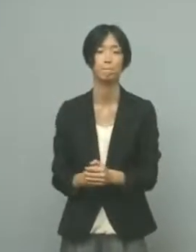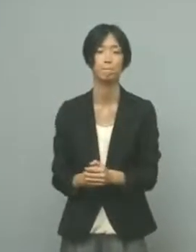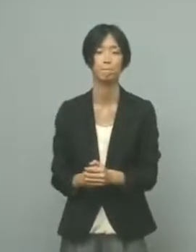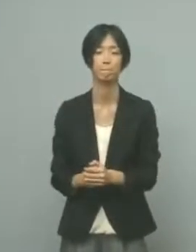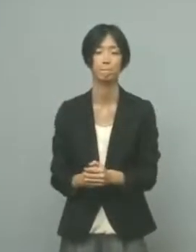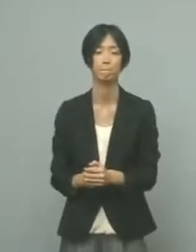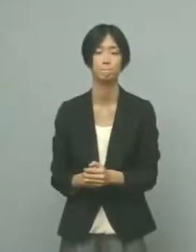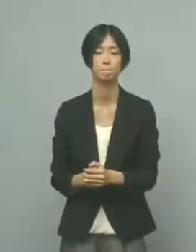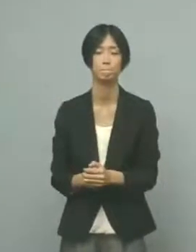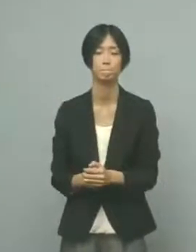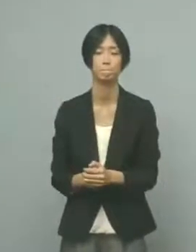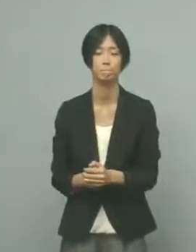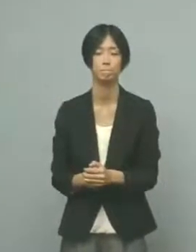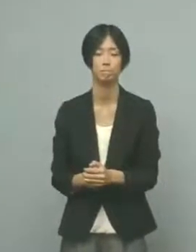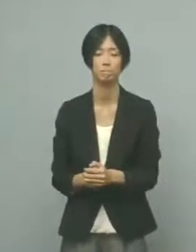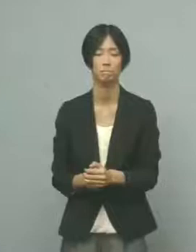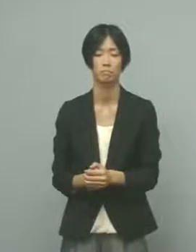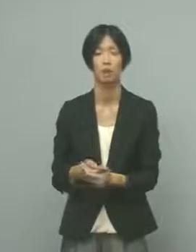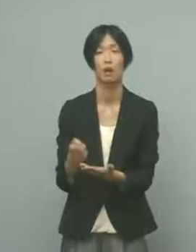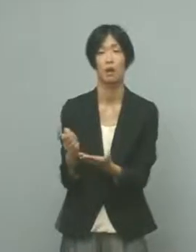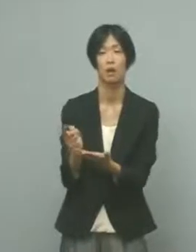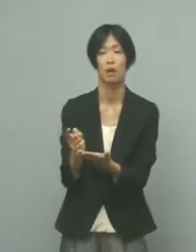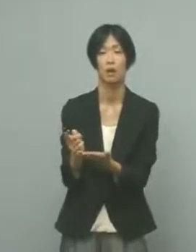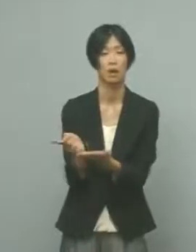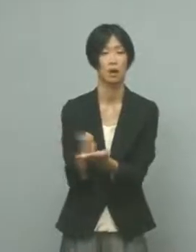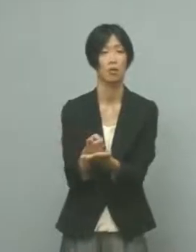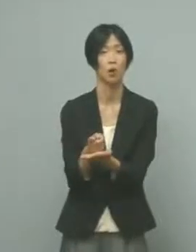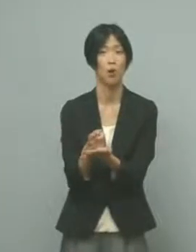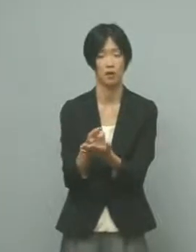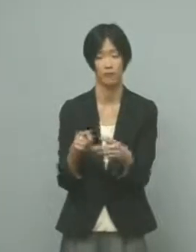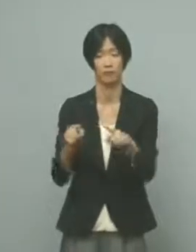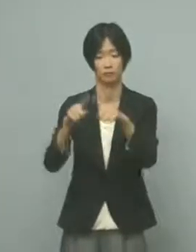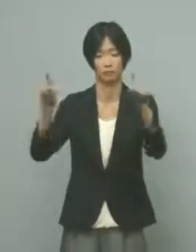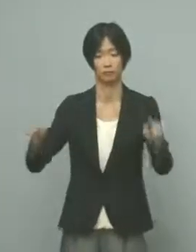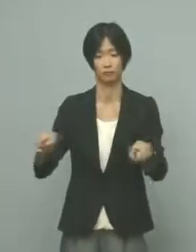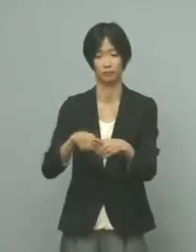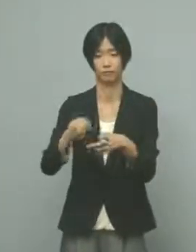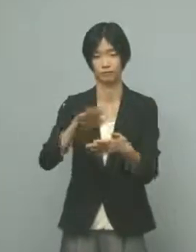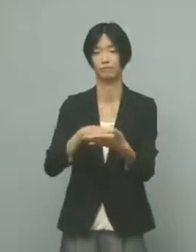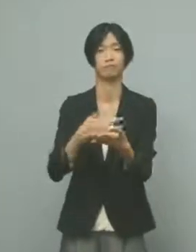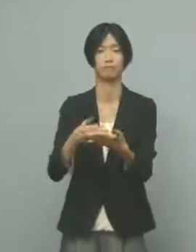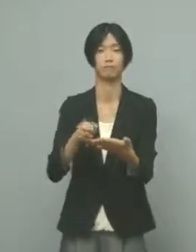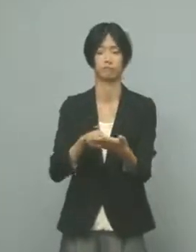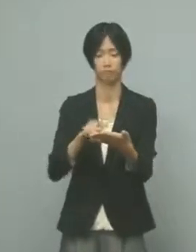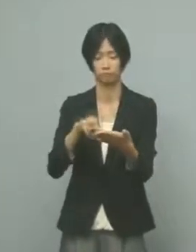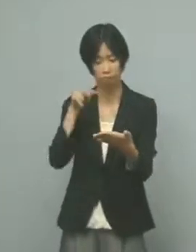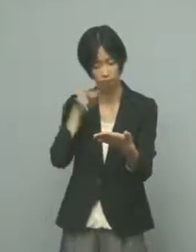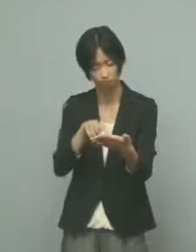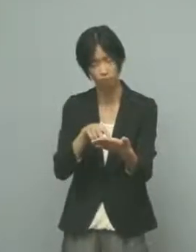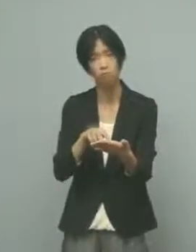インをパッと見ましたときにですね、